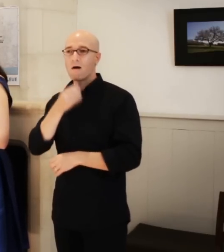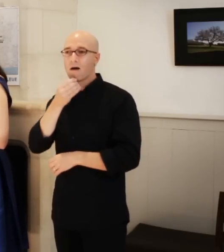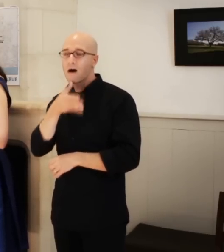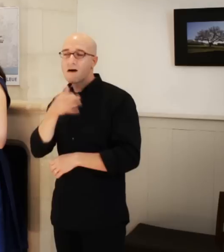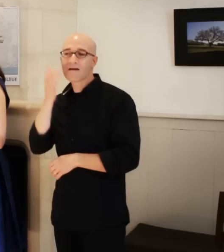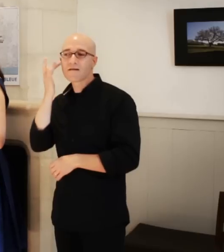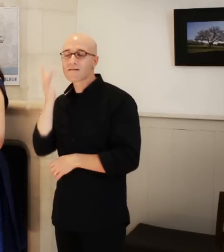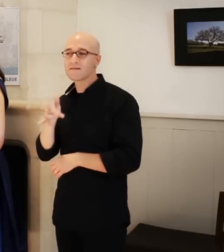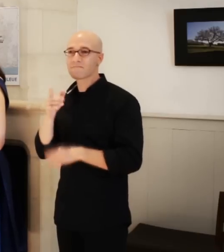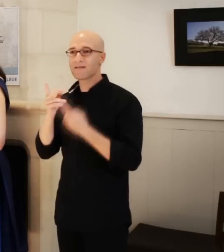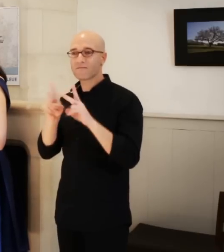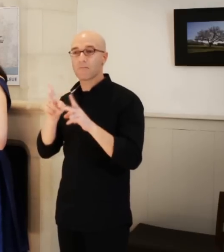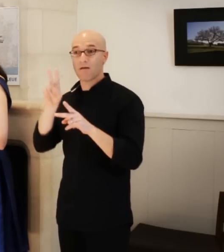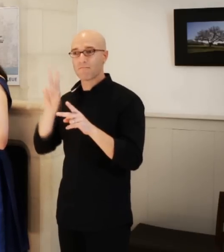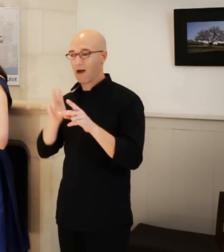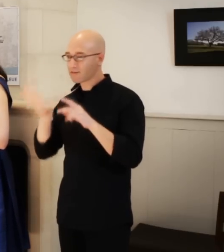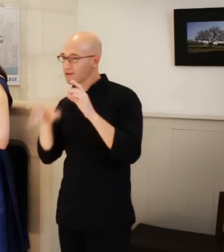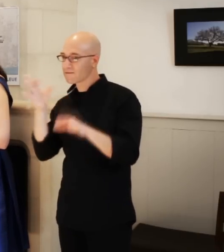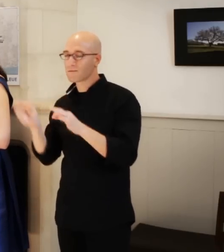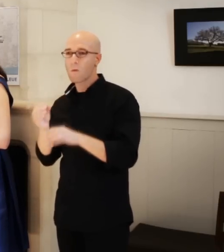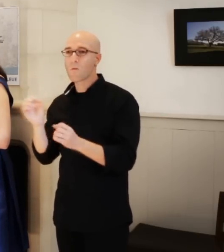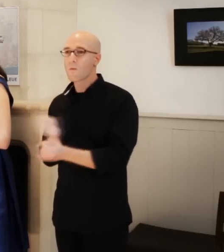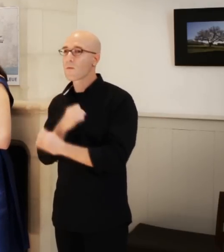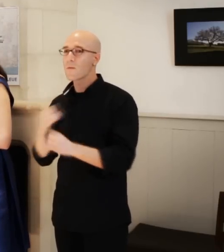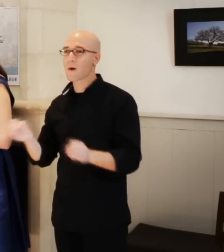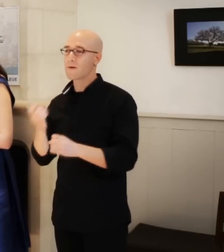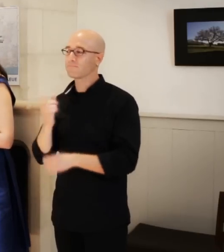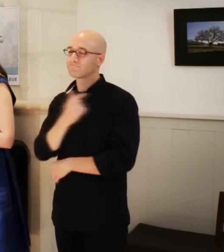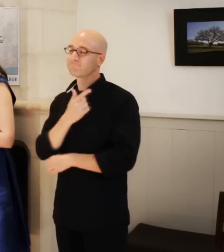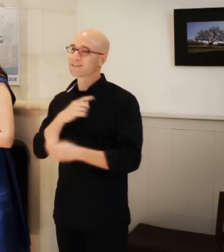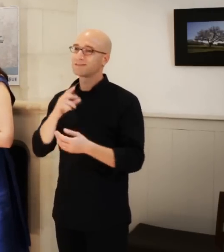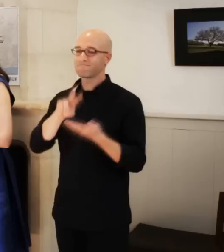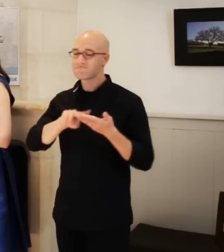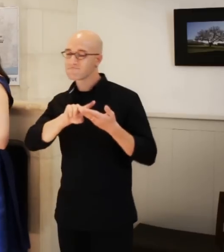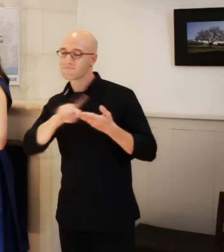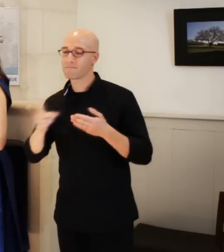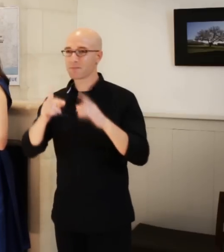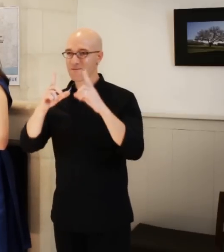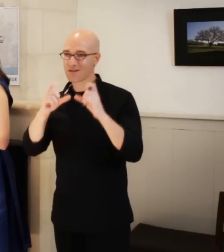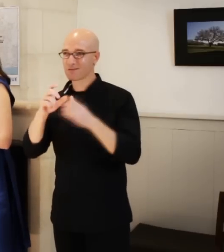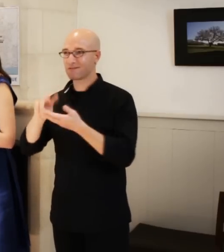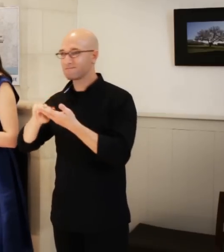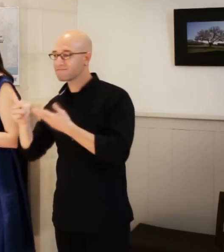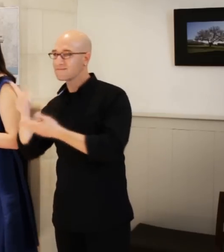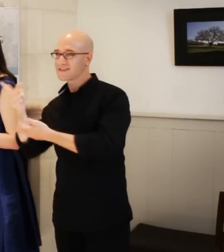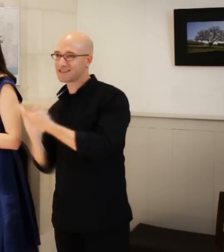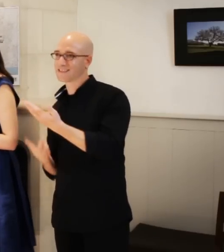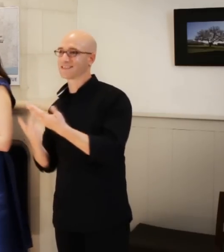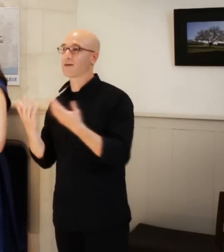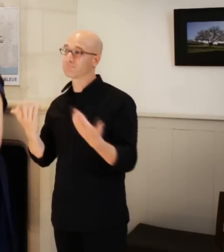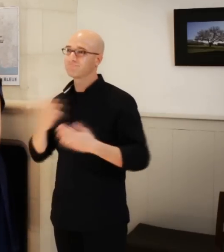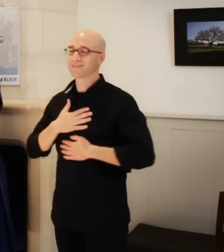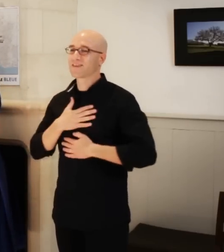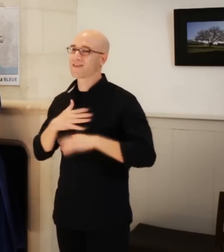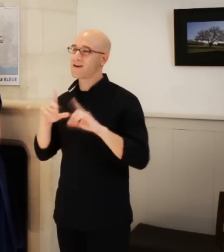en photo et en dessin. Et nous, ça nous a fait extrêmement plaisir d'être là, en tout cas. Donc un grand merci à tous les gens qui nous ont